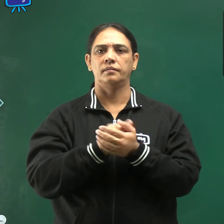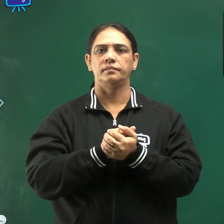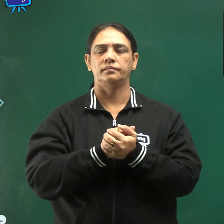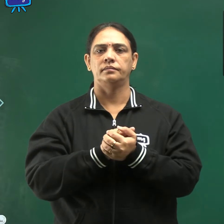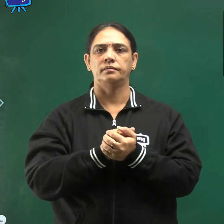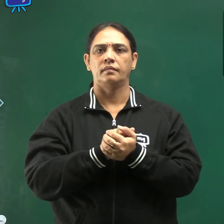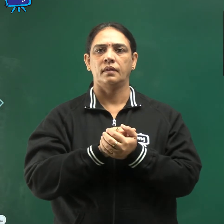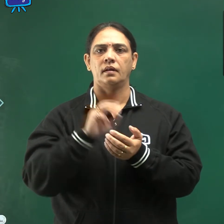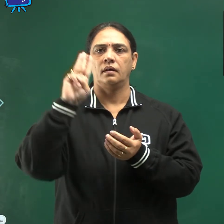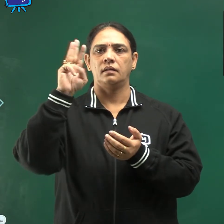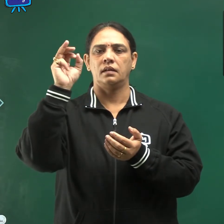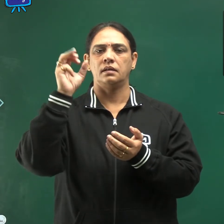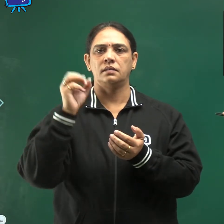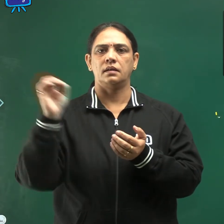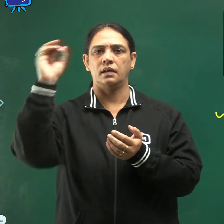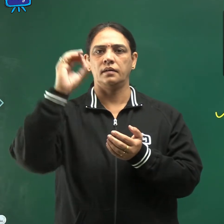30 डिग्री।